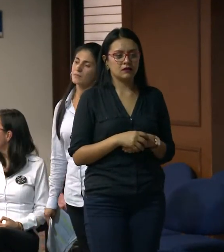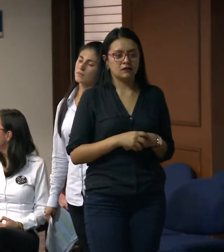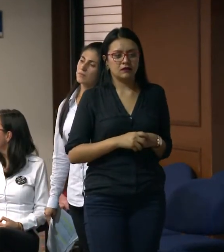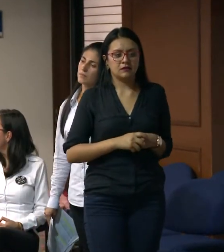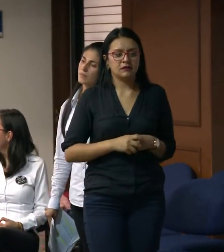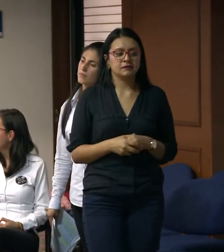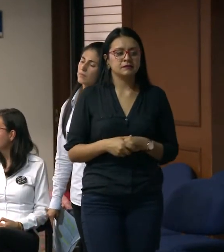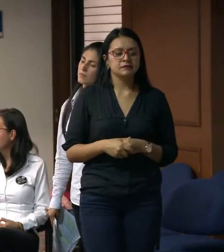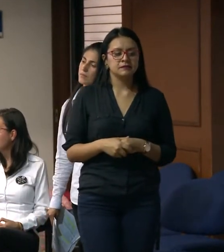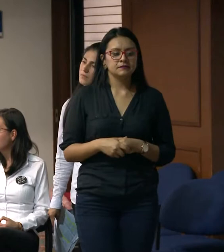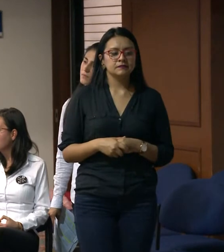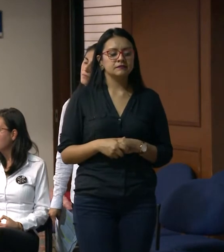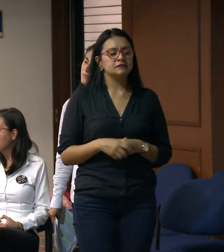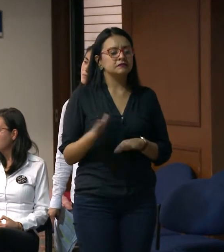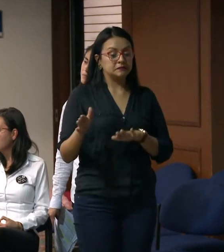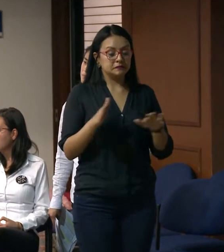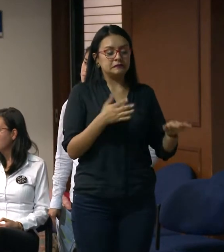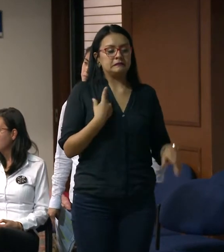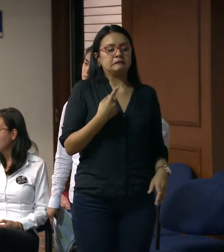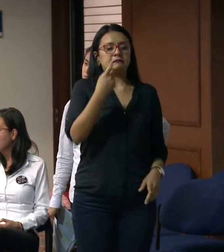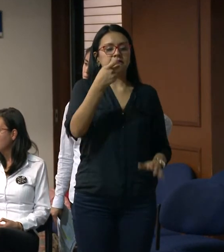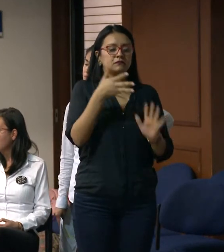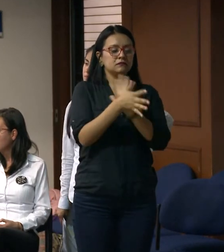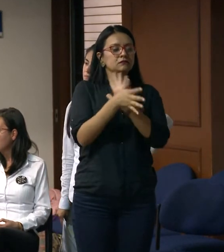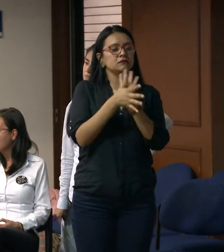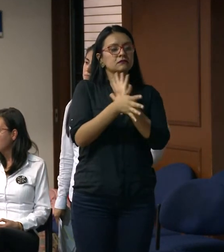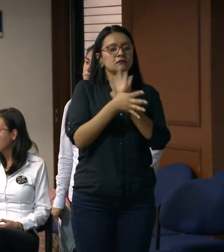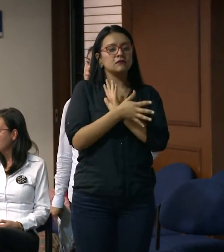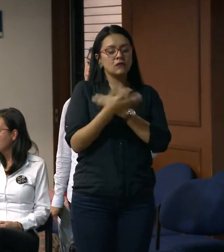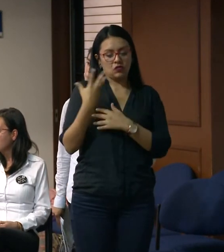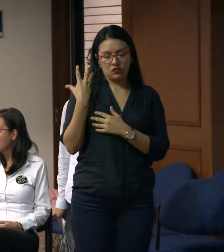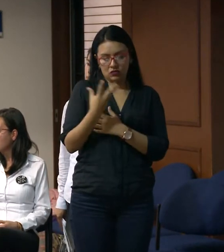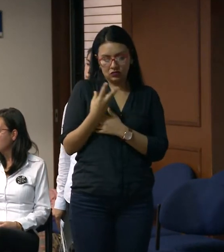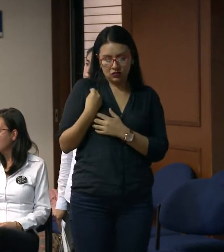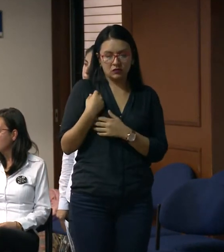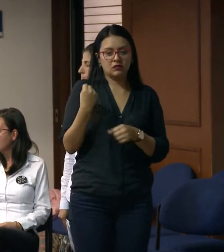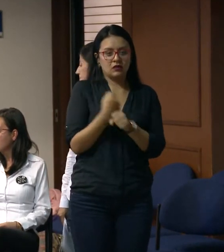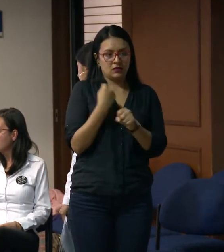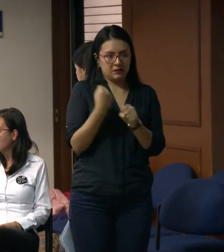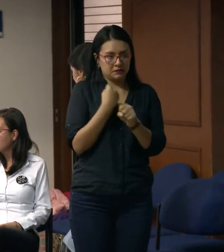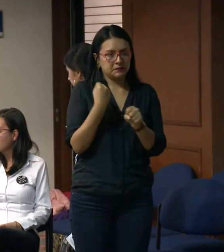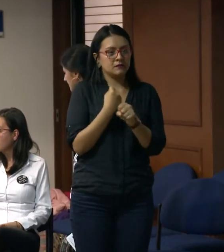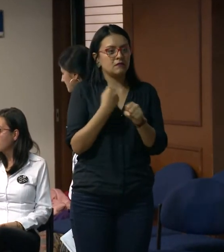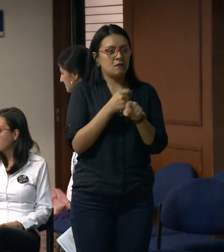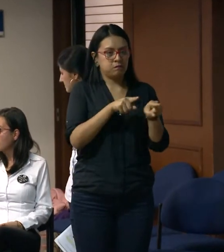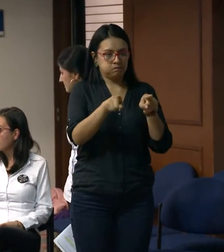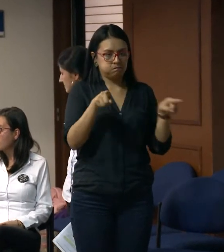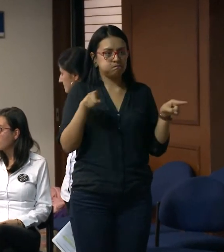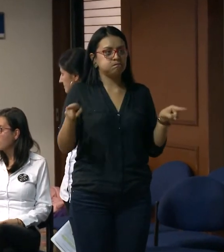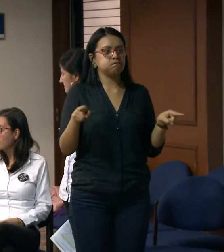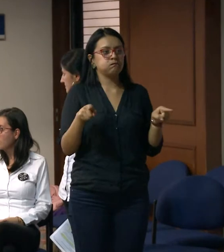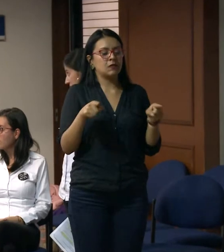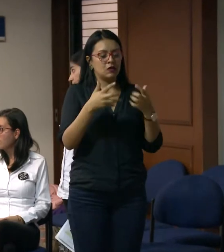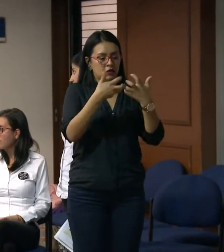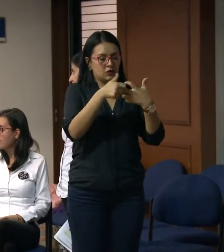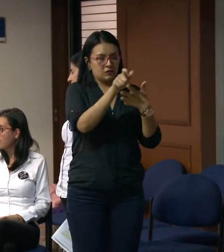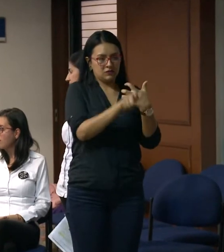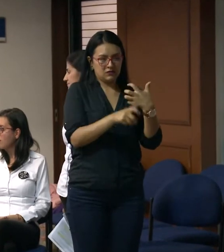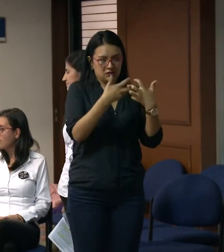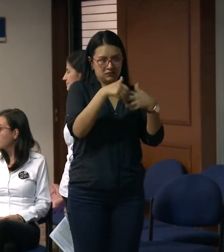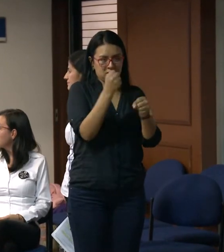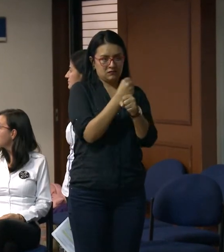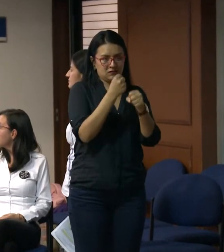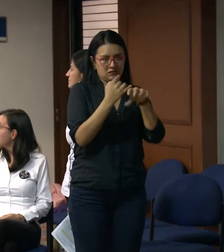Una cosa que nos faltó, me faltó comentar, es que nosotros estamos trabajando con algunos de los funcionarios